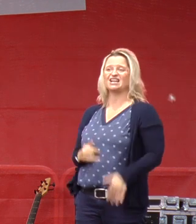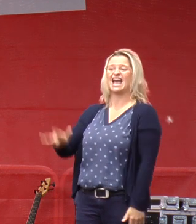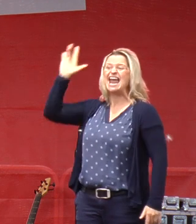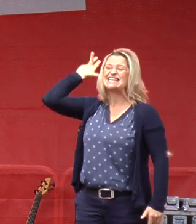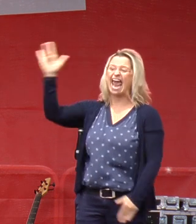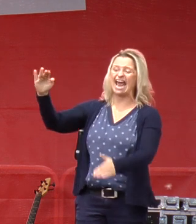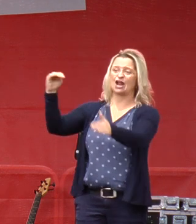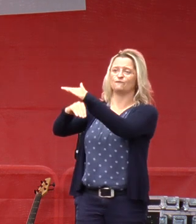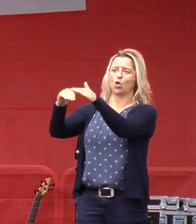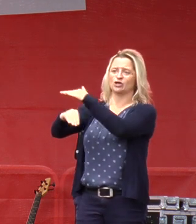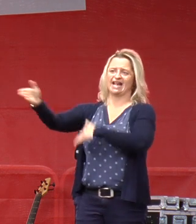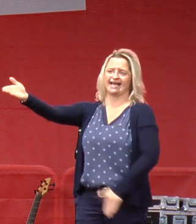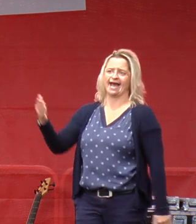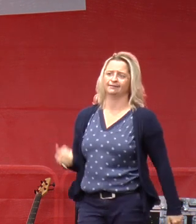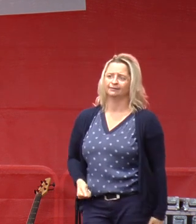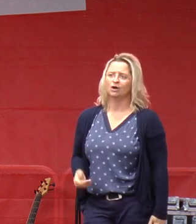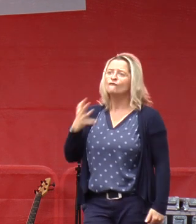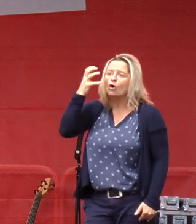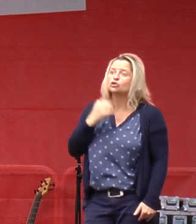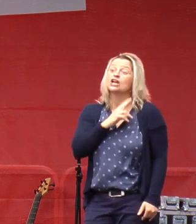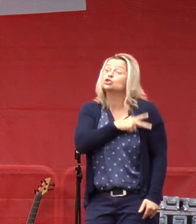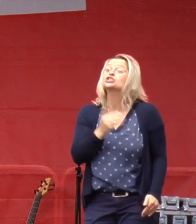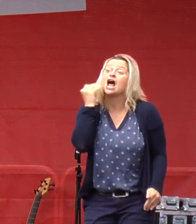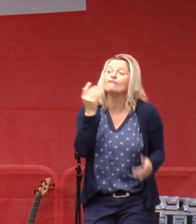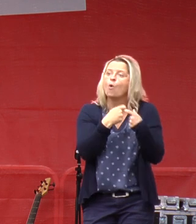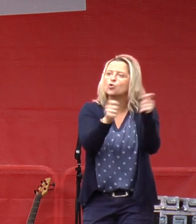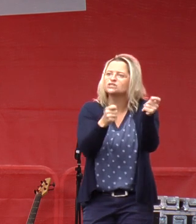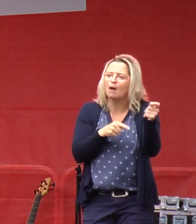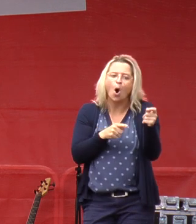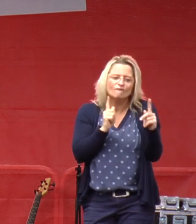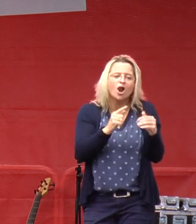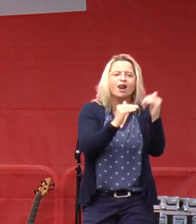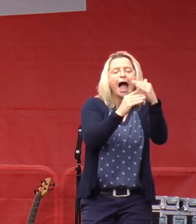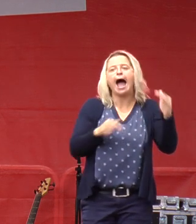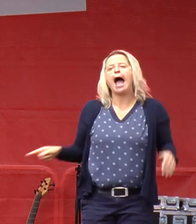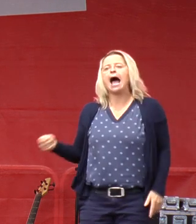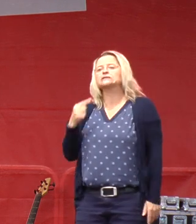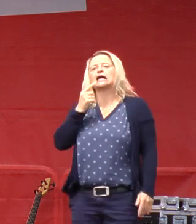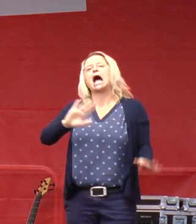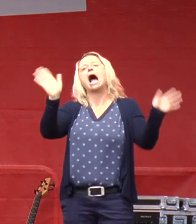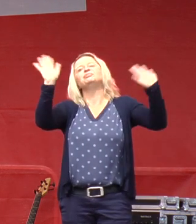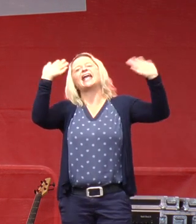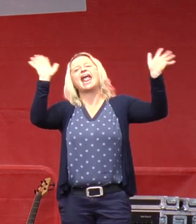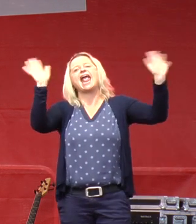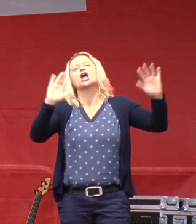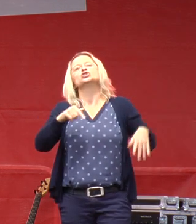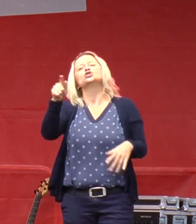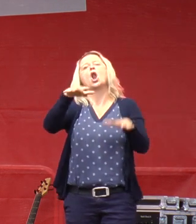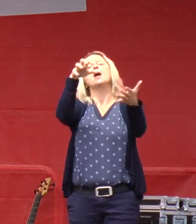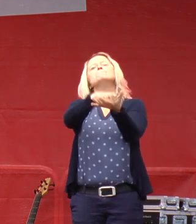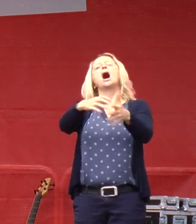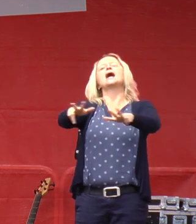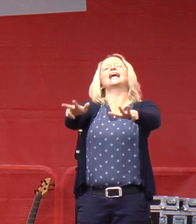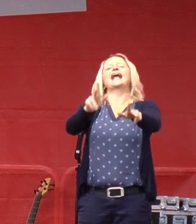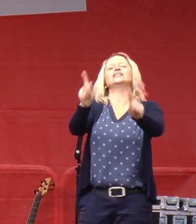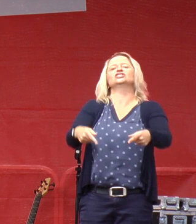hetzen kann. Wenn es nämlich darum geht, sozialen Wohnungsbau zu machen, was sagt da die AfD? Ach nee, das soll mal alles schön der Markt regeln. Ja,